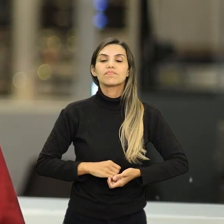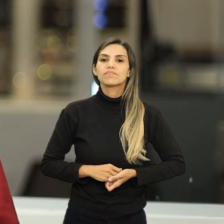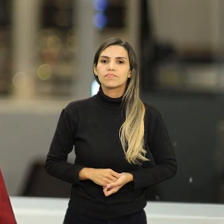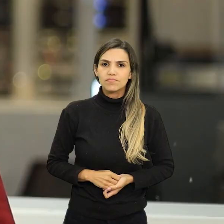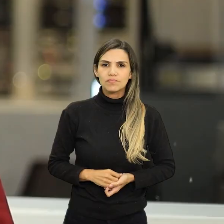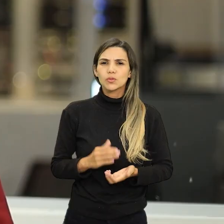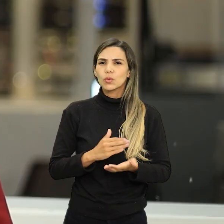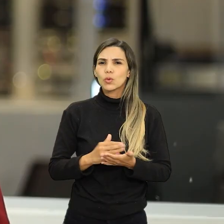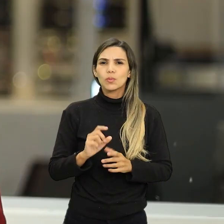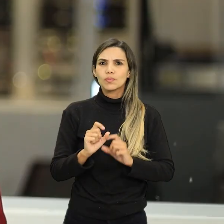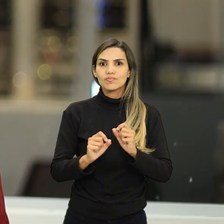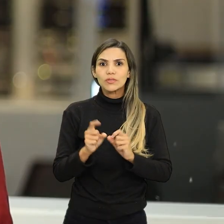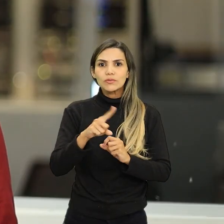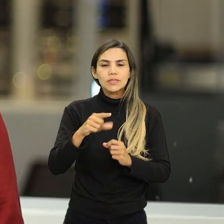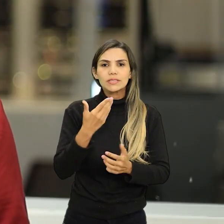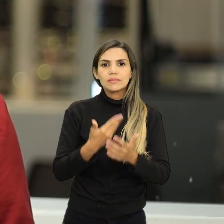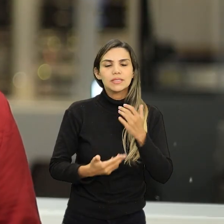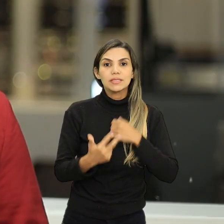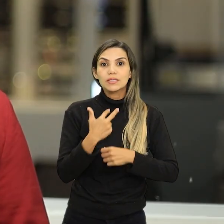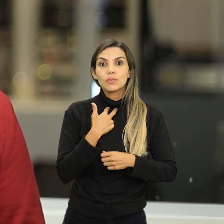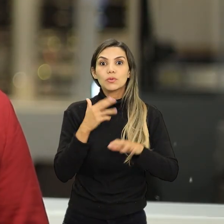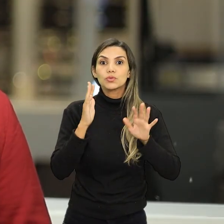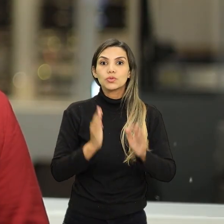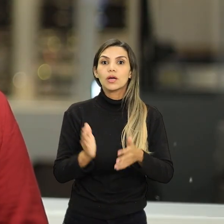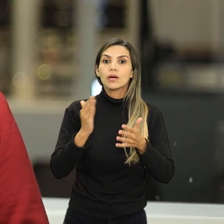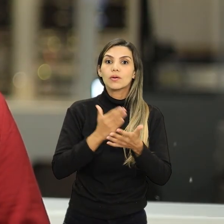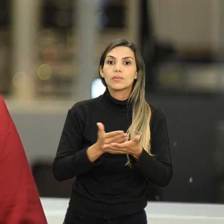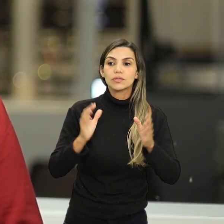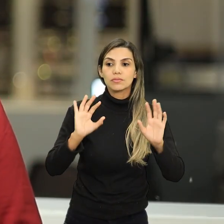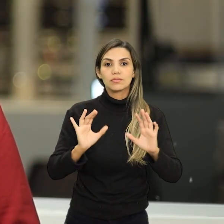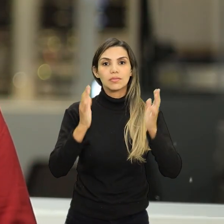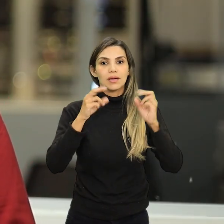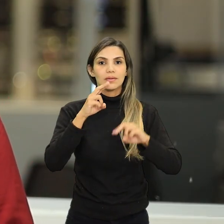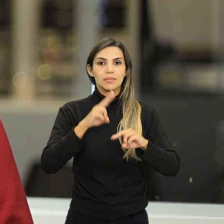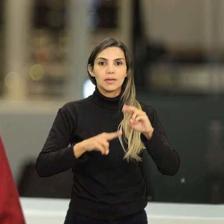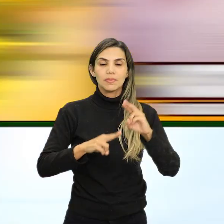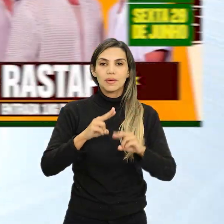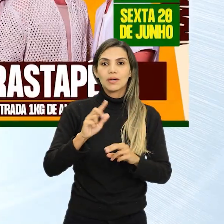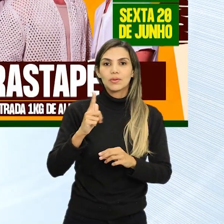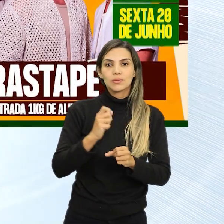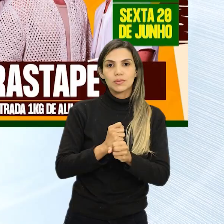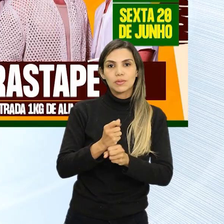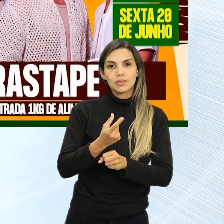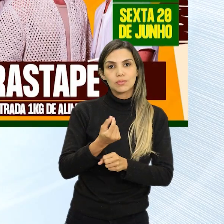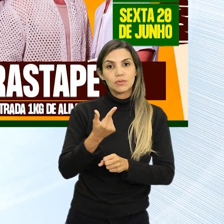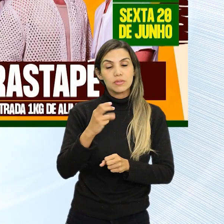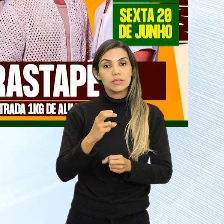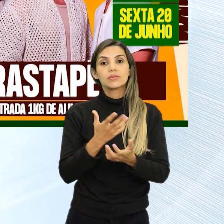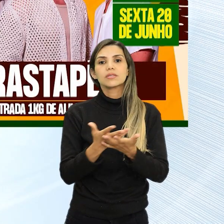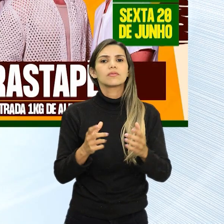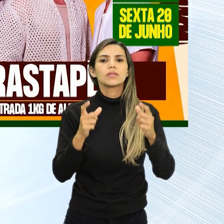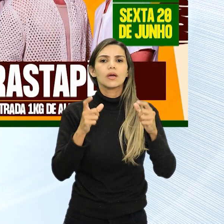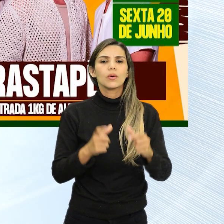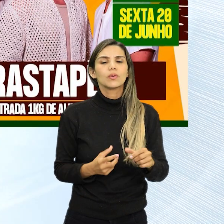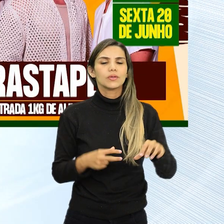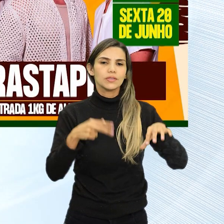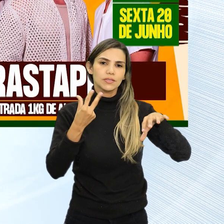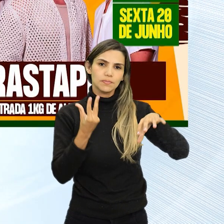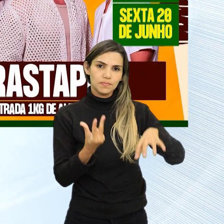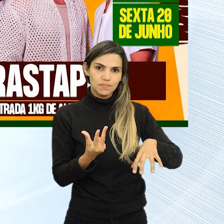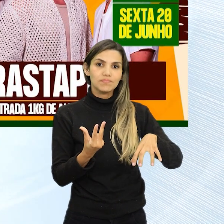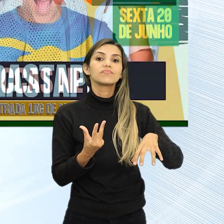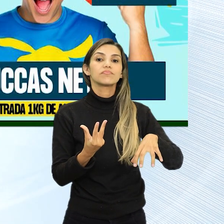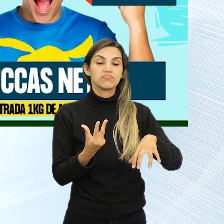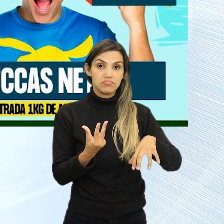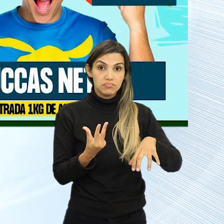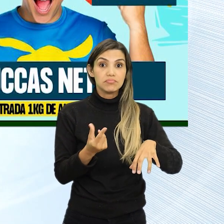uma dica imperdível. Está acontecendo o Arraial Goiânia 2025. O evento ocorre no Centro Cultural Oscar